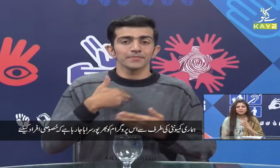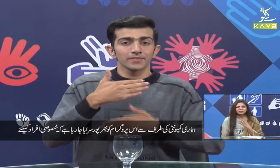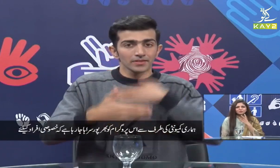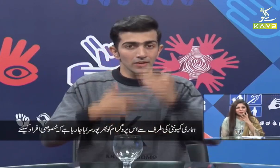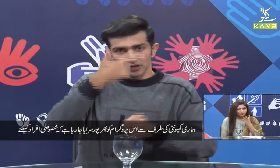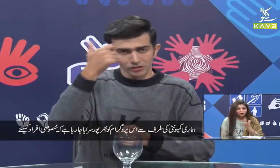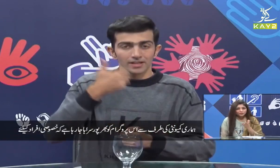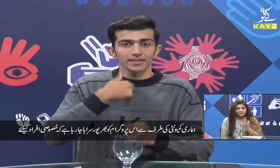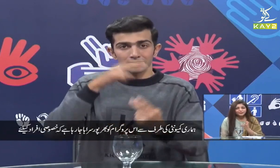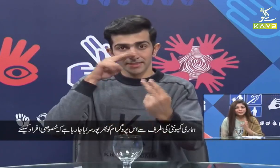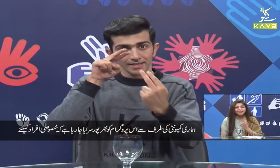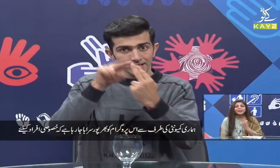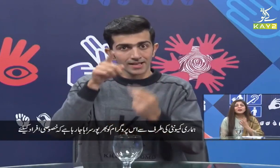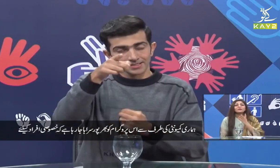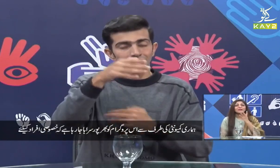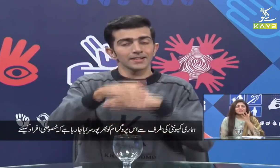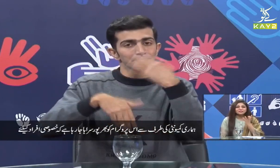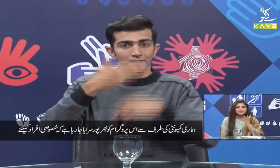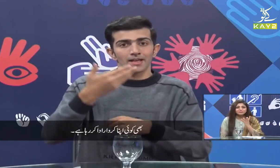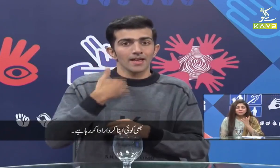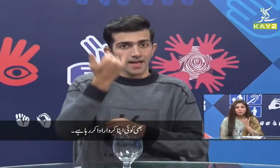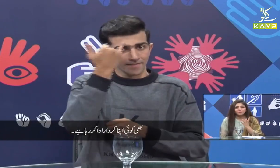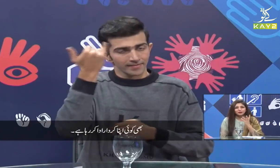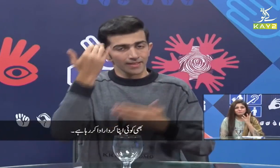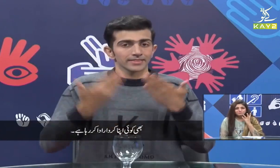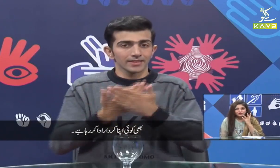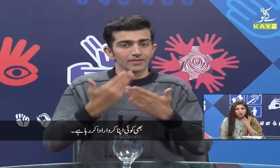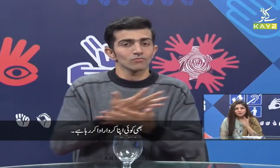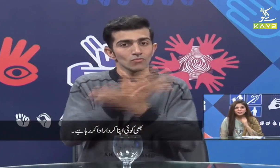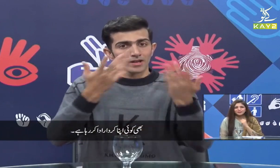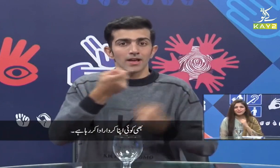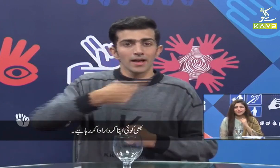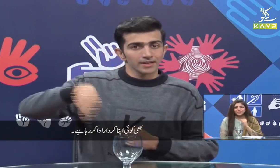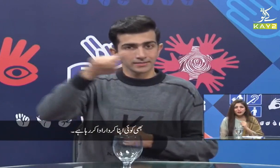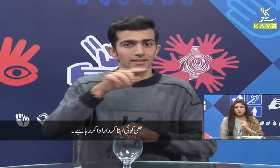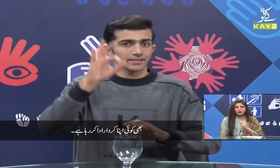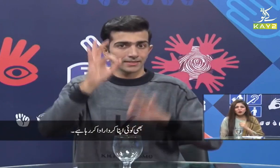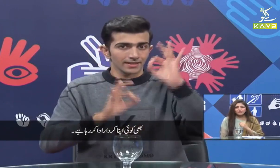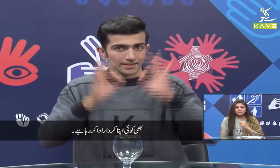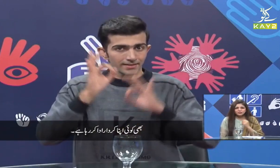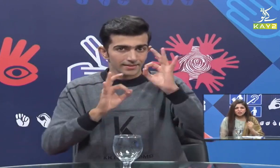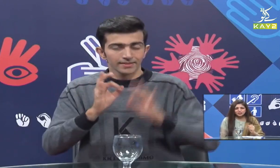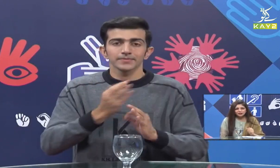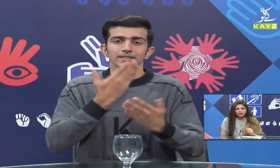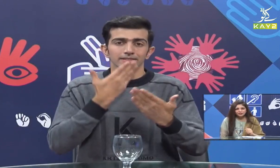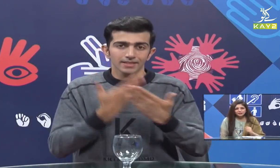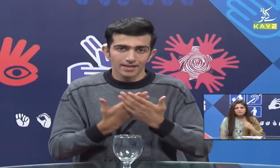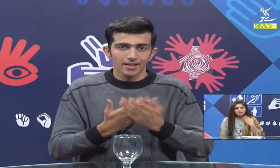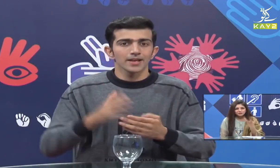को भी सपोर्ट करने के लिए कोई ऐसा टीवी प्रोग्राम लॉन्च किया गया है। और इंशाल्लाह अगले हफ्ते